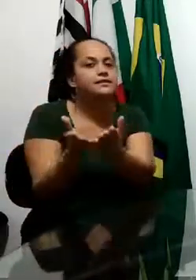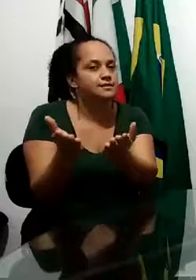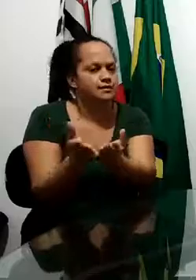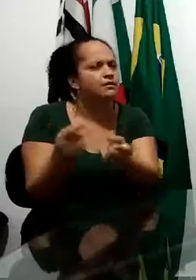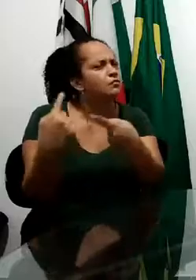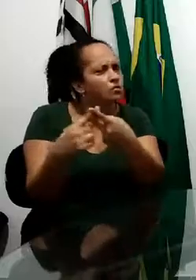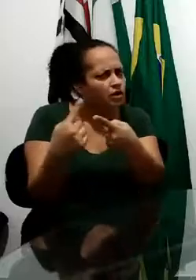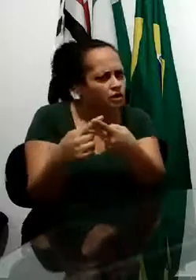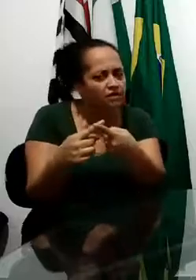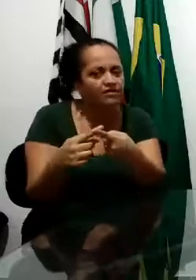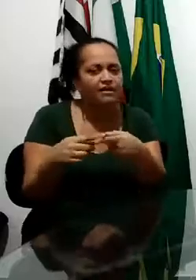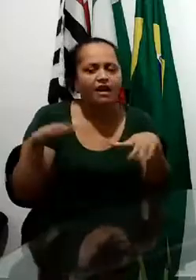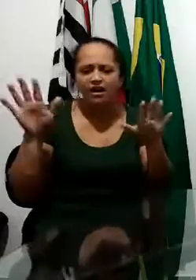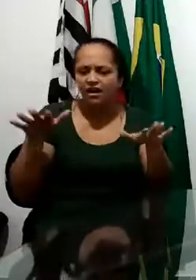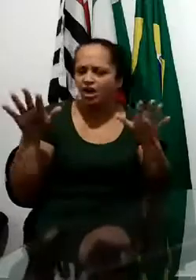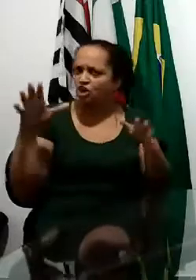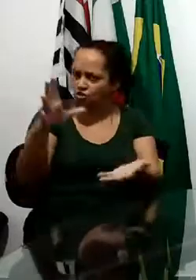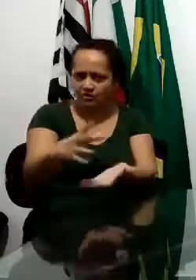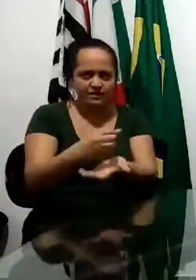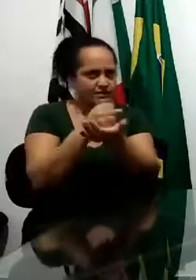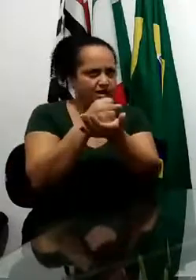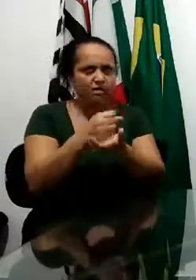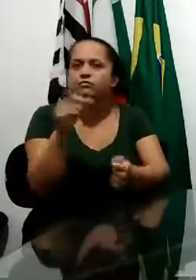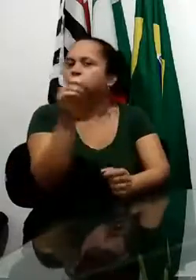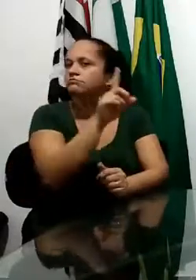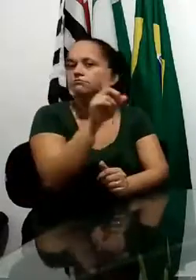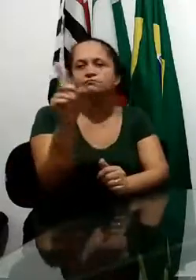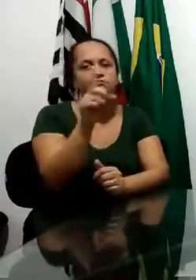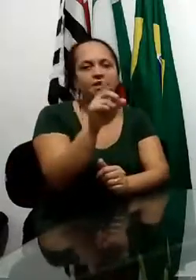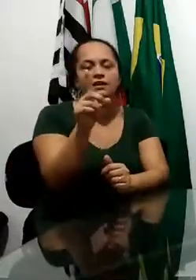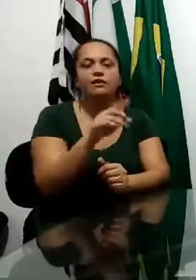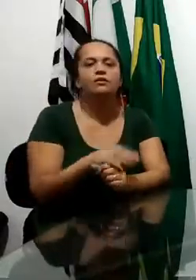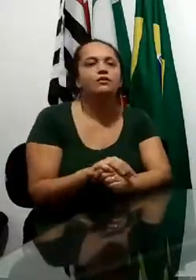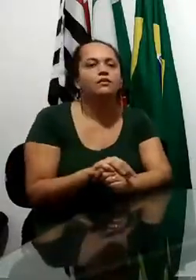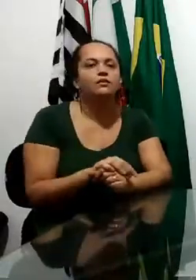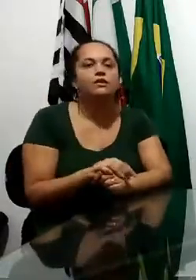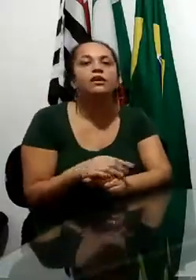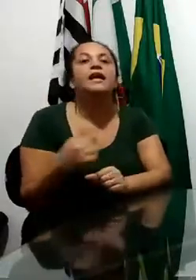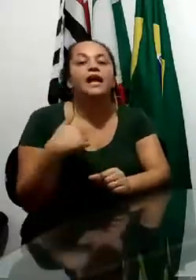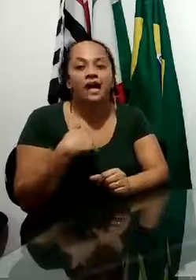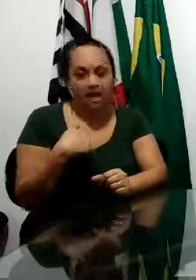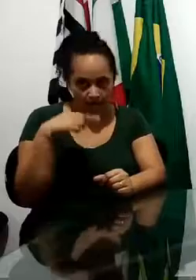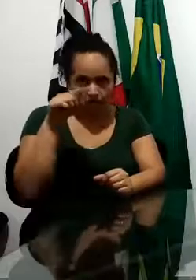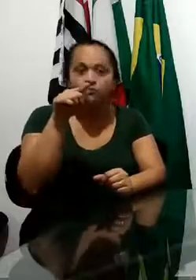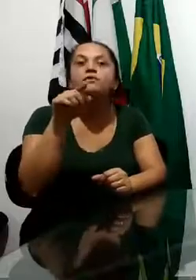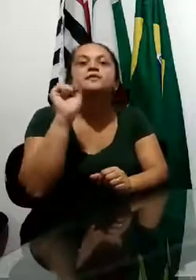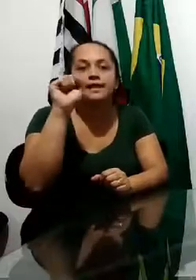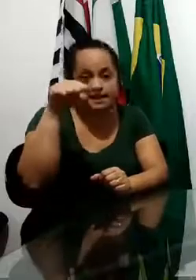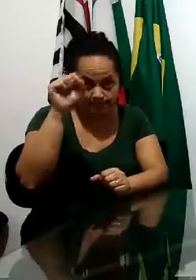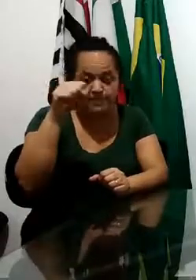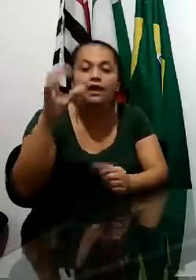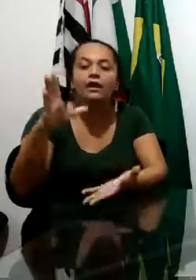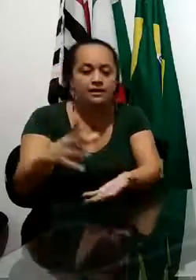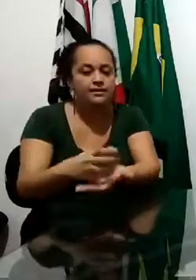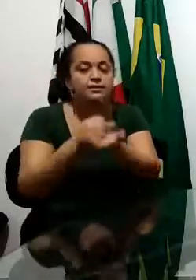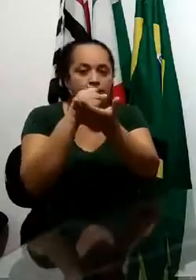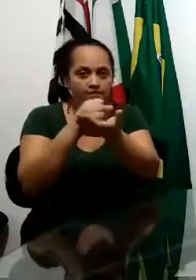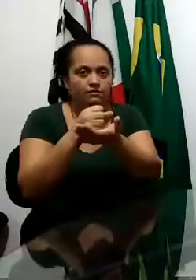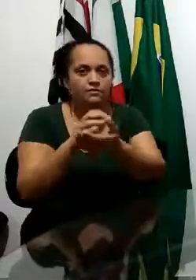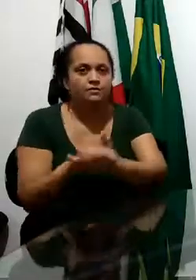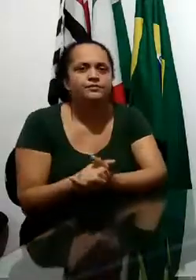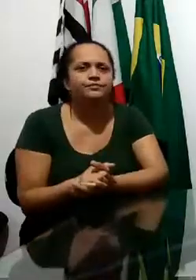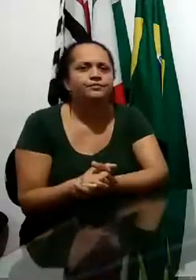salvo, quem foi redimido do pecado, da culpa e da condenação, foi eu e você. E os